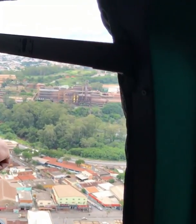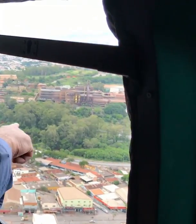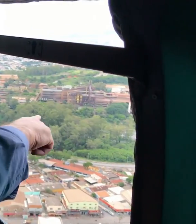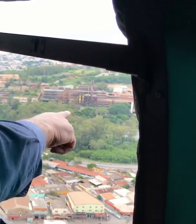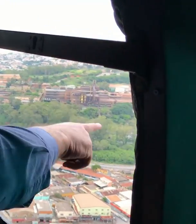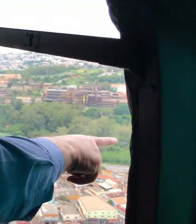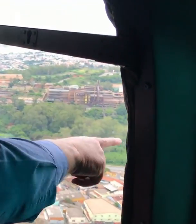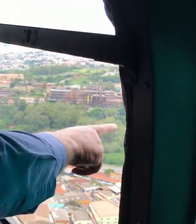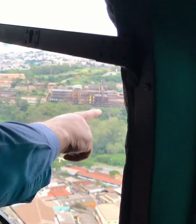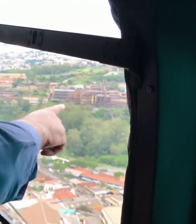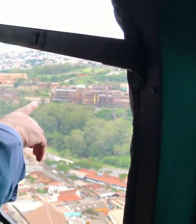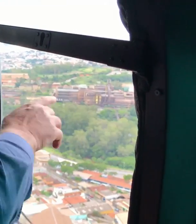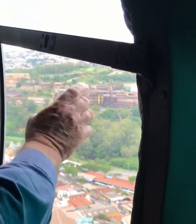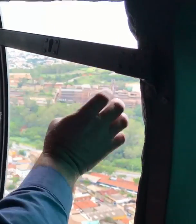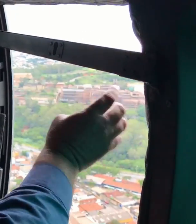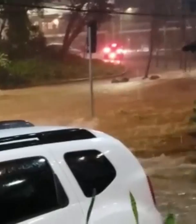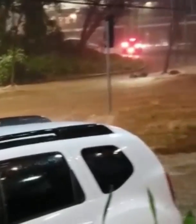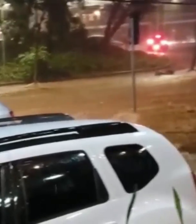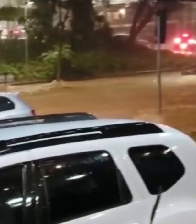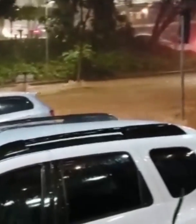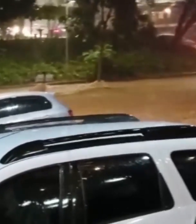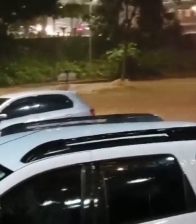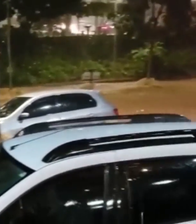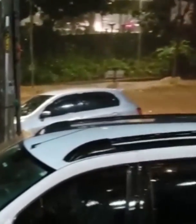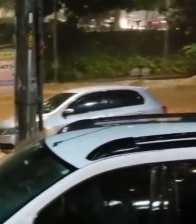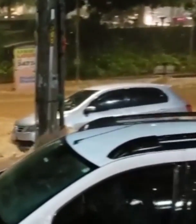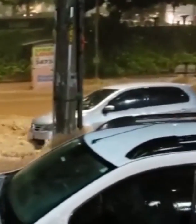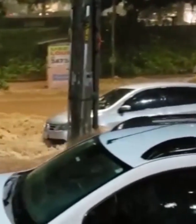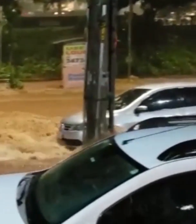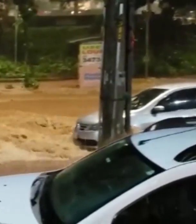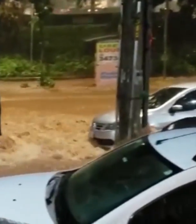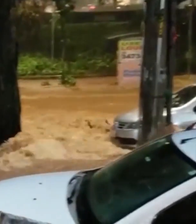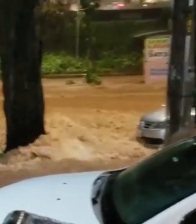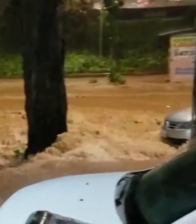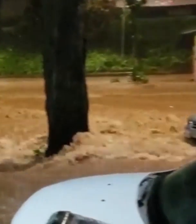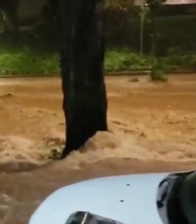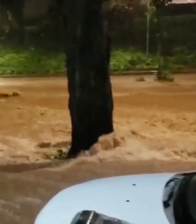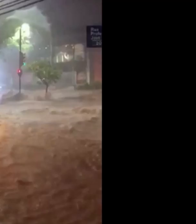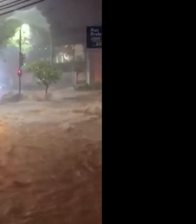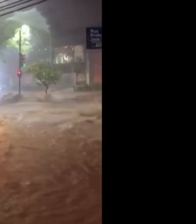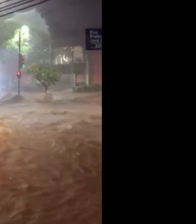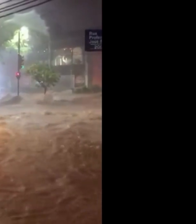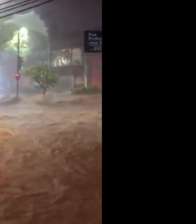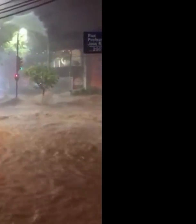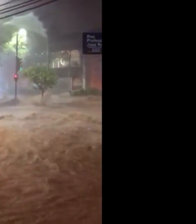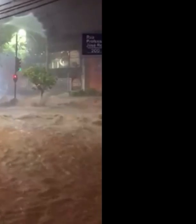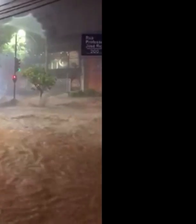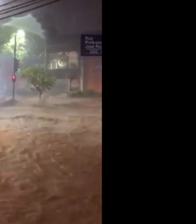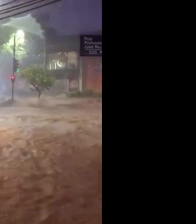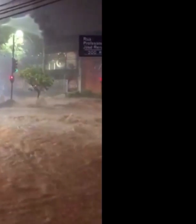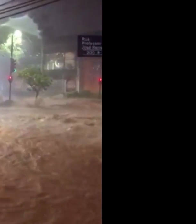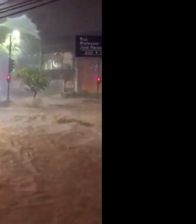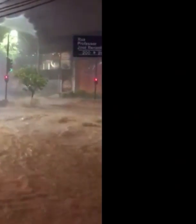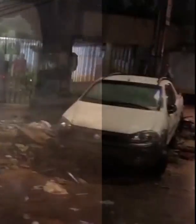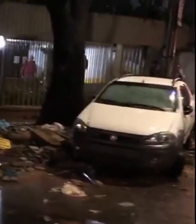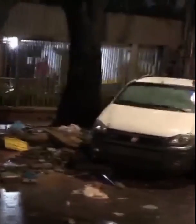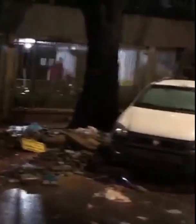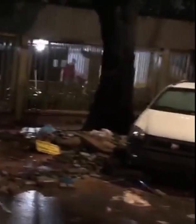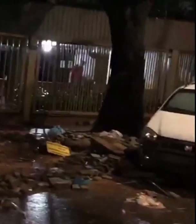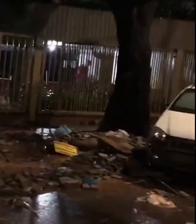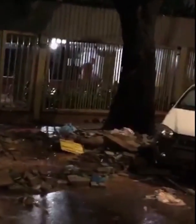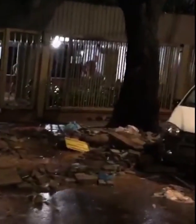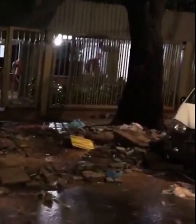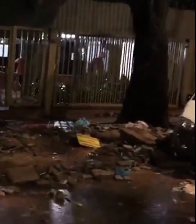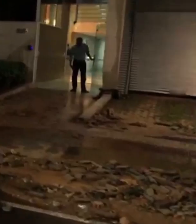sudeste em estado de emergência por conta das chuvas dos últimos dias. As prefeituras devem apresentar os projetos ao Ministério